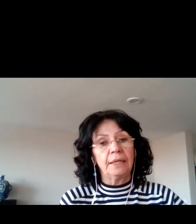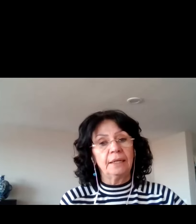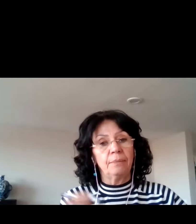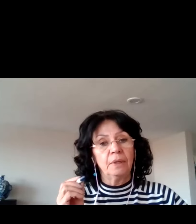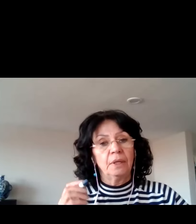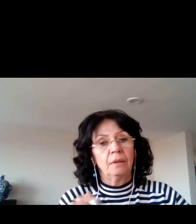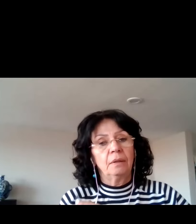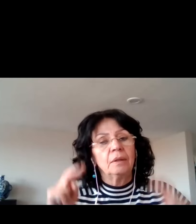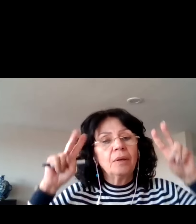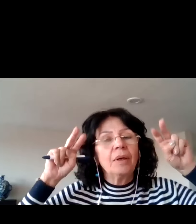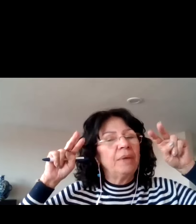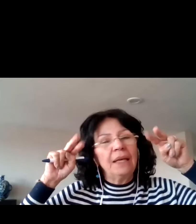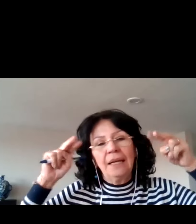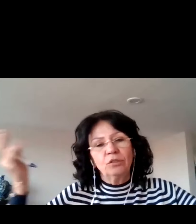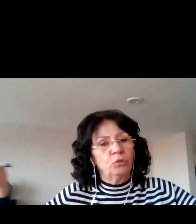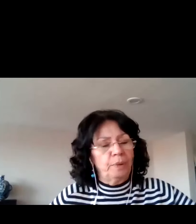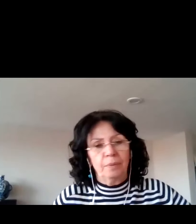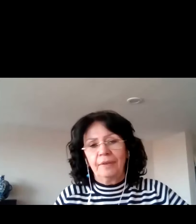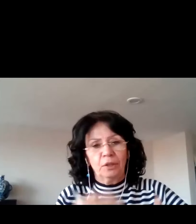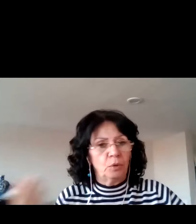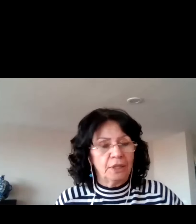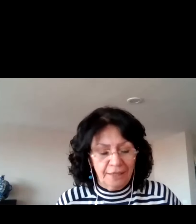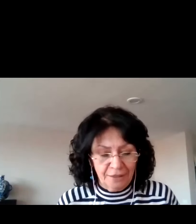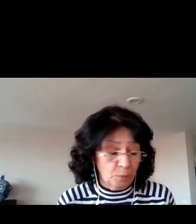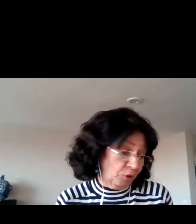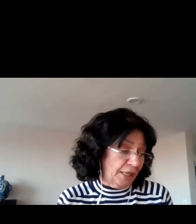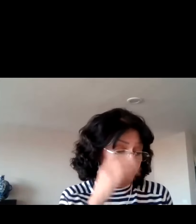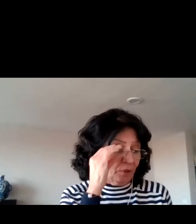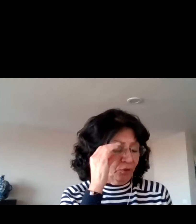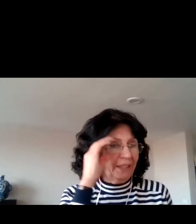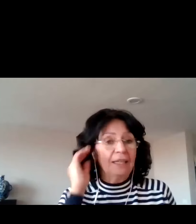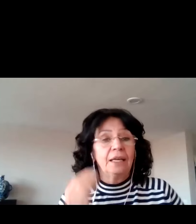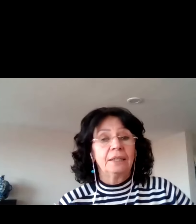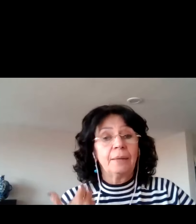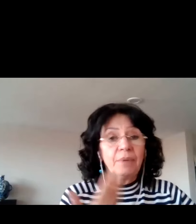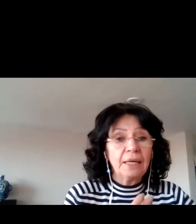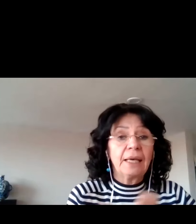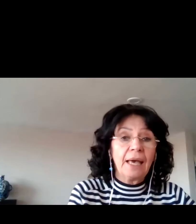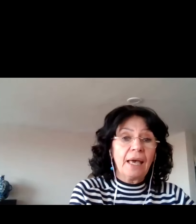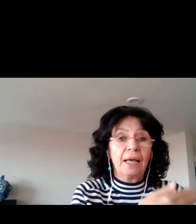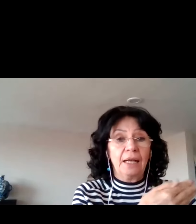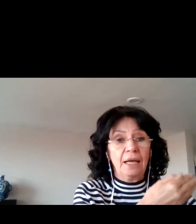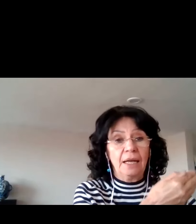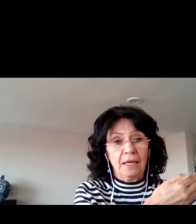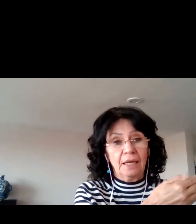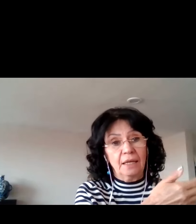también tendría que vigilar, supervisar, como se le llame, no sé. También